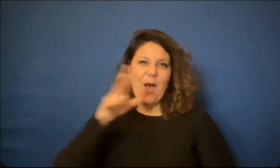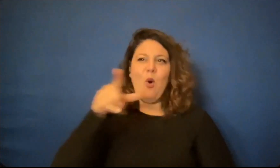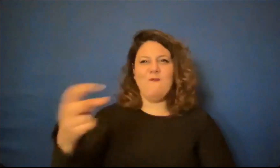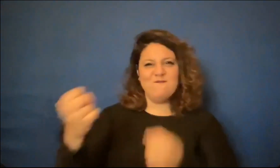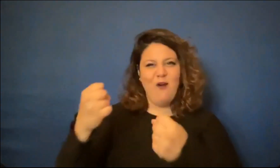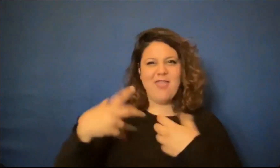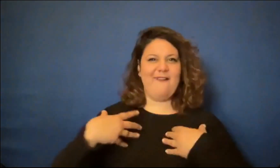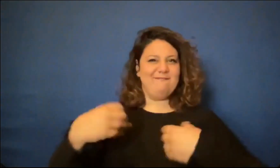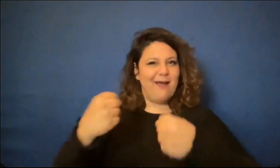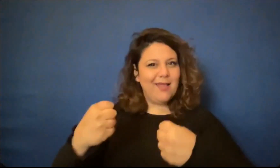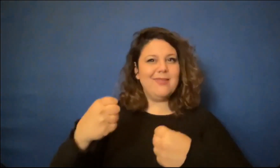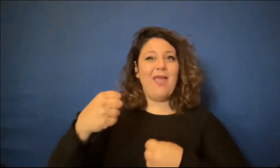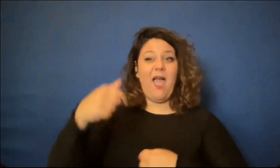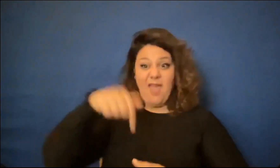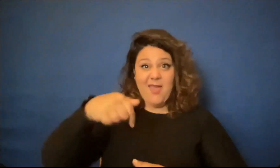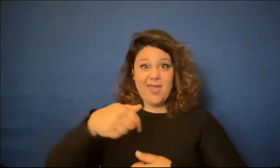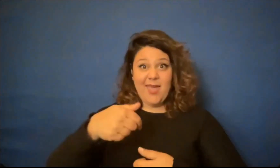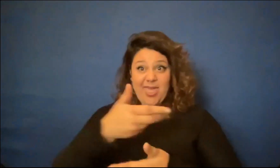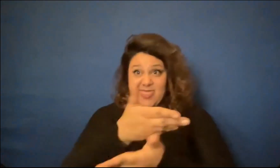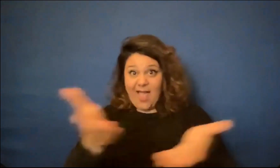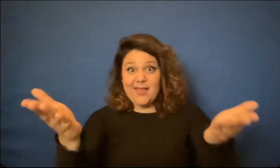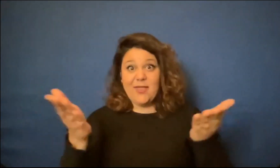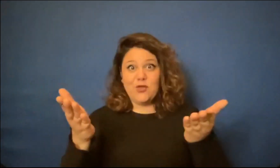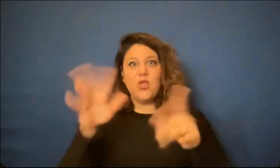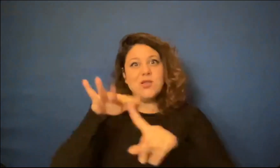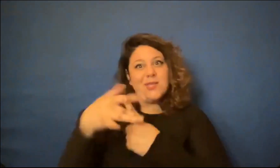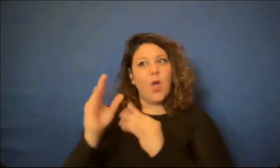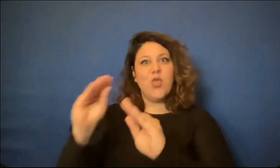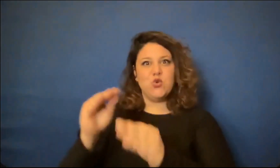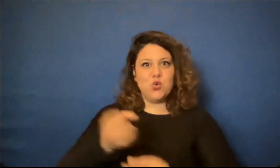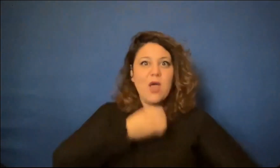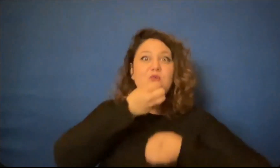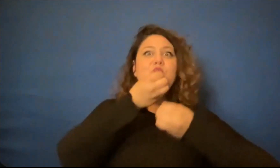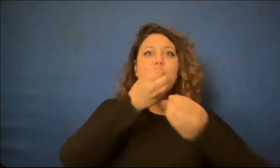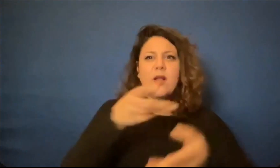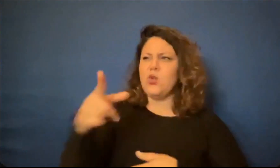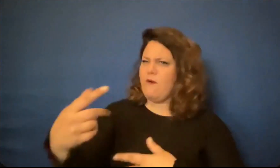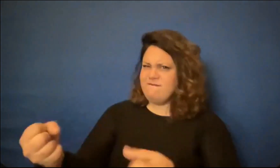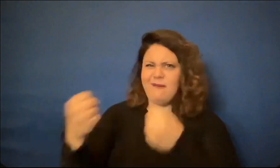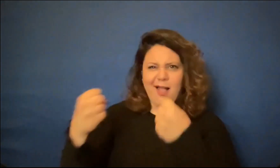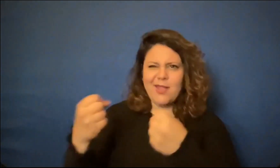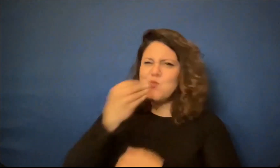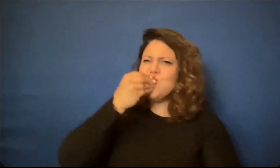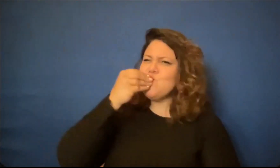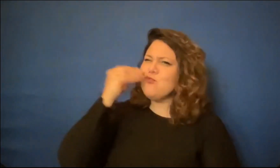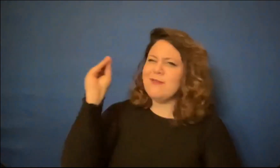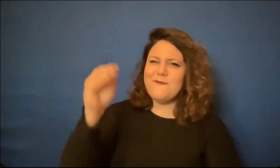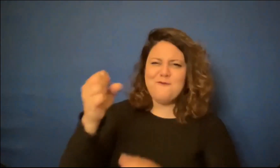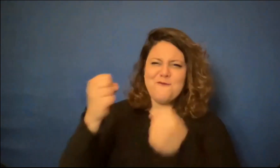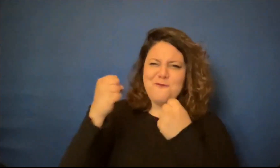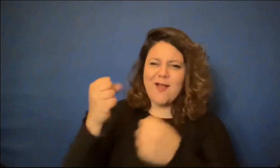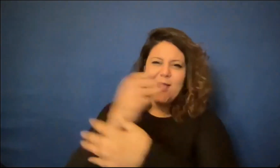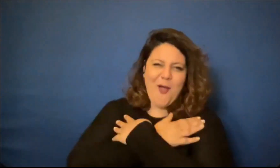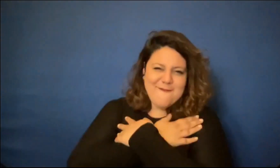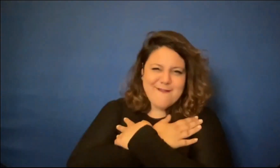por exponer aquí delante de todos su caso. Eres muy valiente, eres una crack. Un beso muy fuerte y un abrazo y deseo que te vaya